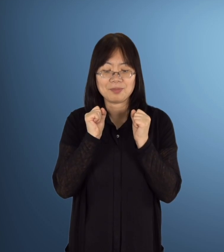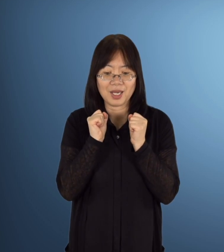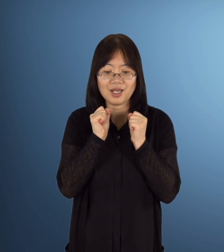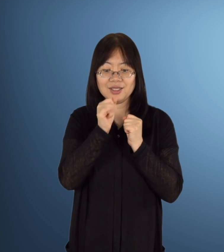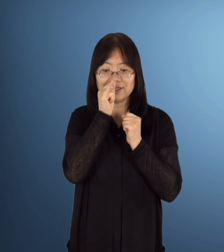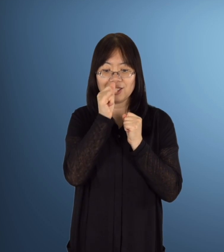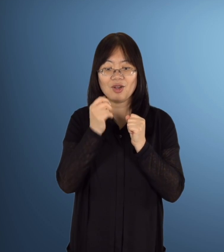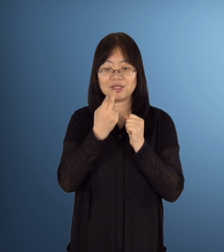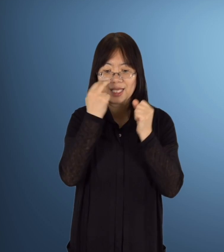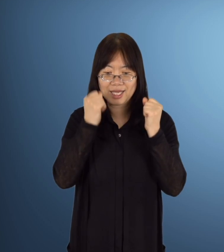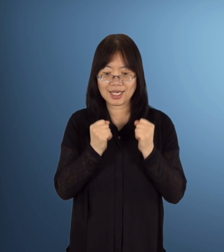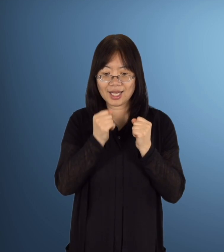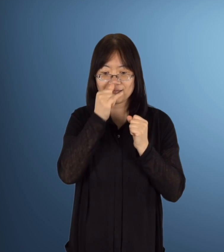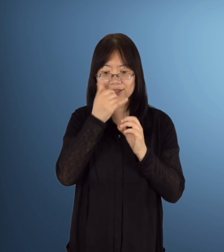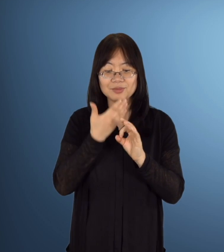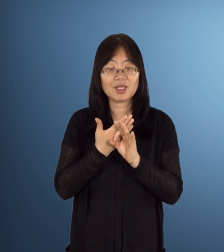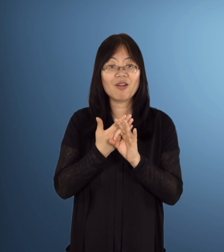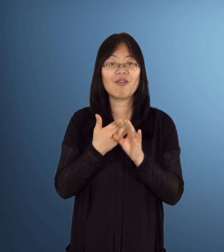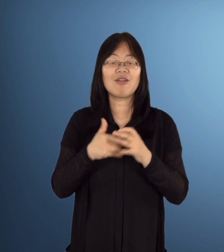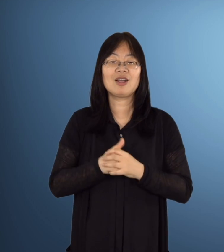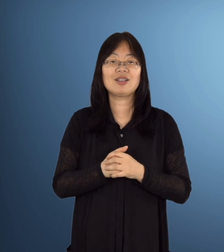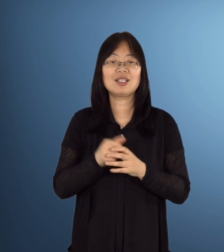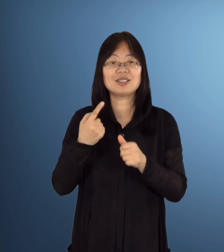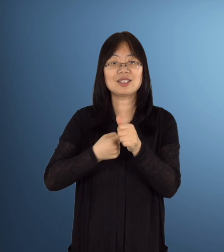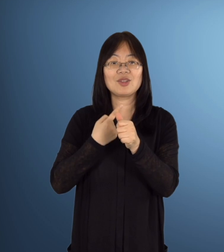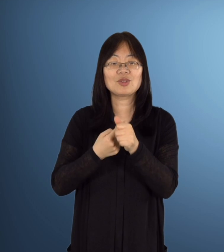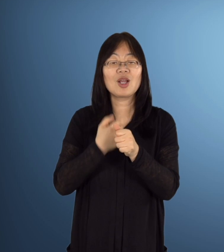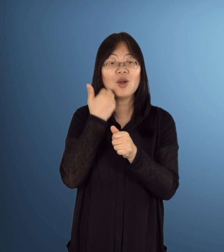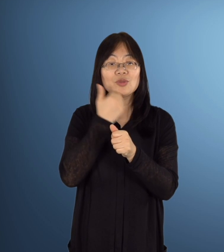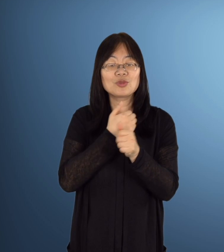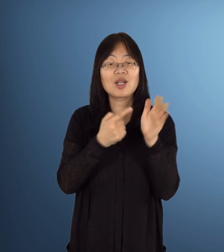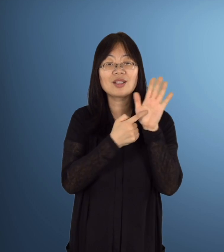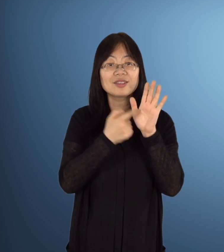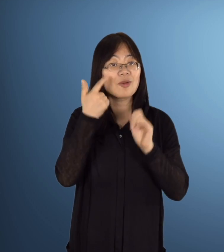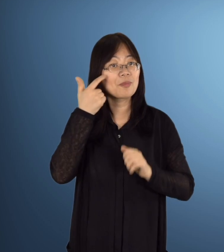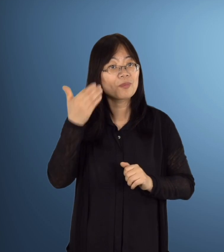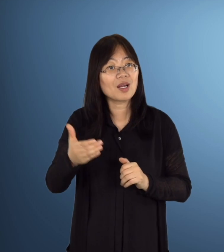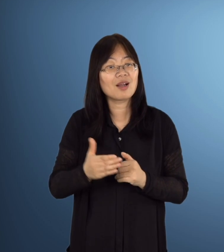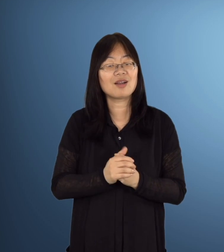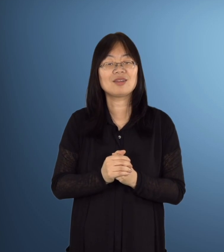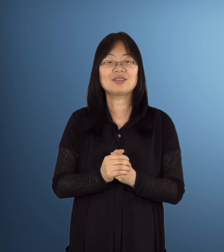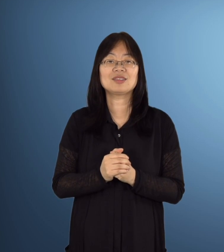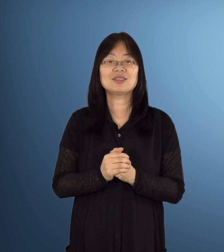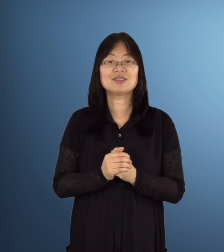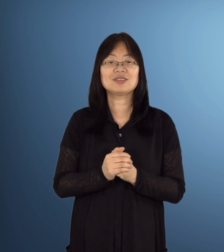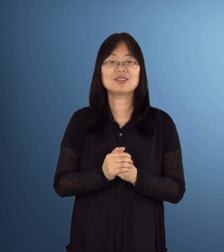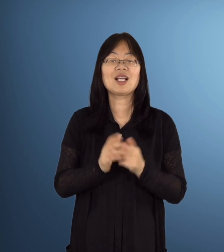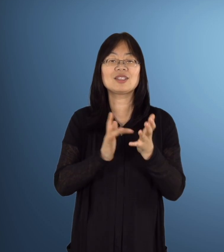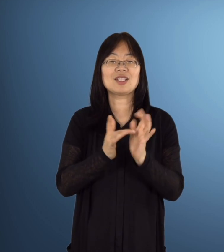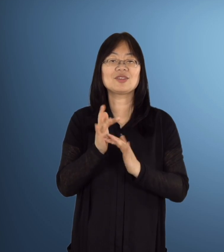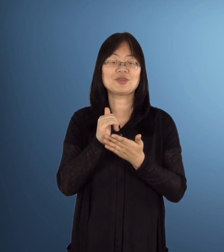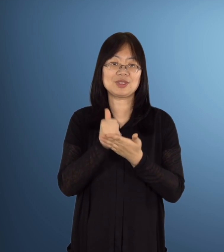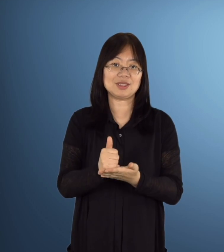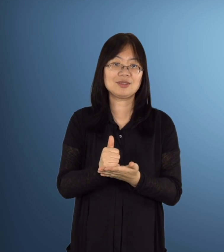버텨내고 살아낸다면 자연스럽게 누가 드러나겠어요?